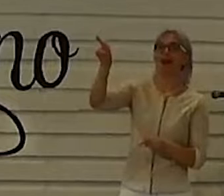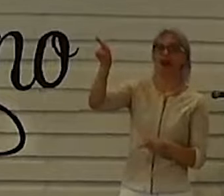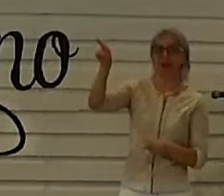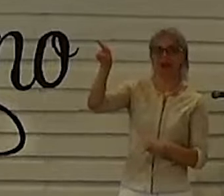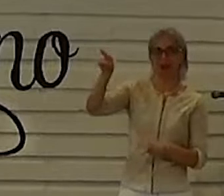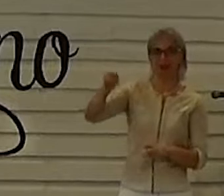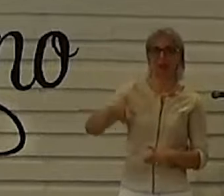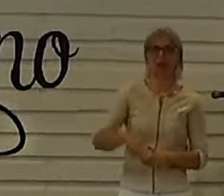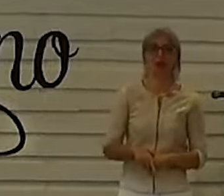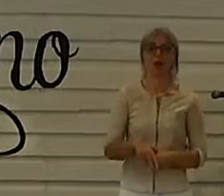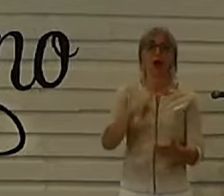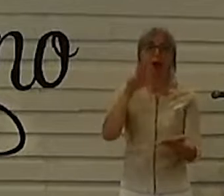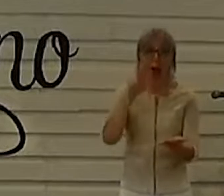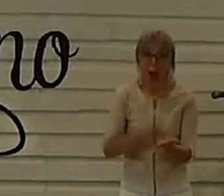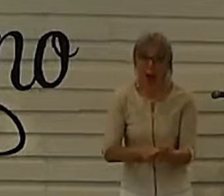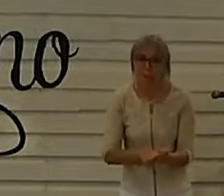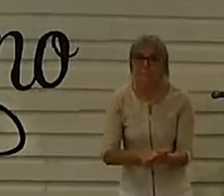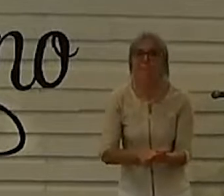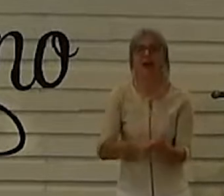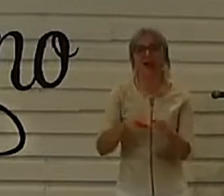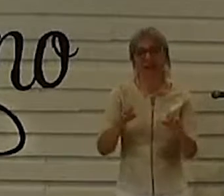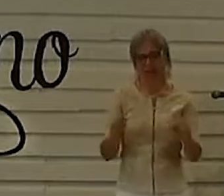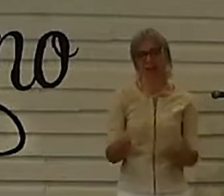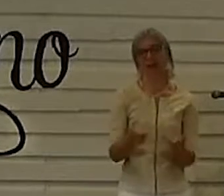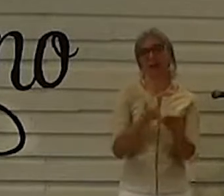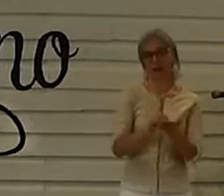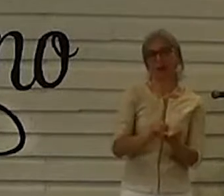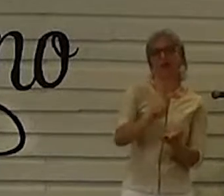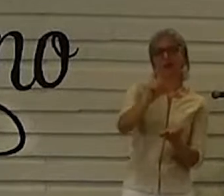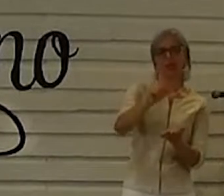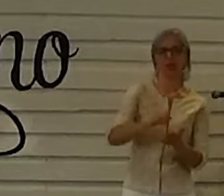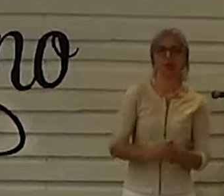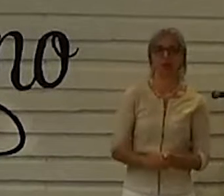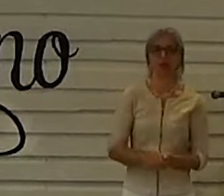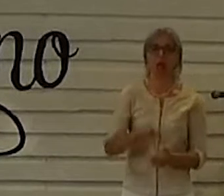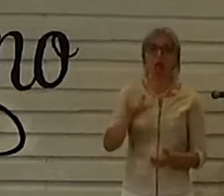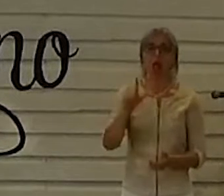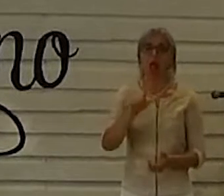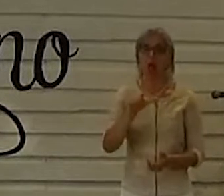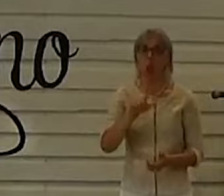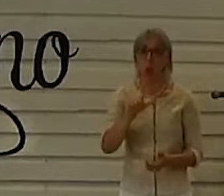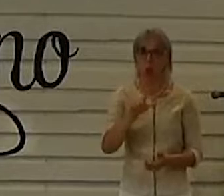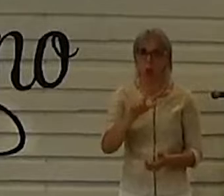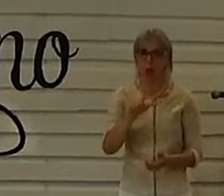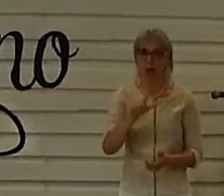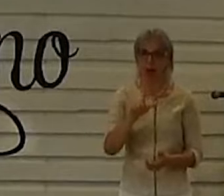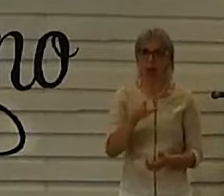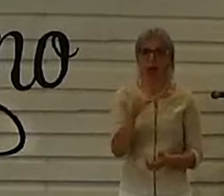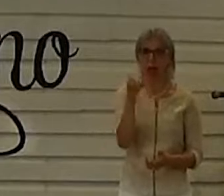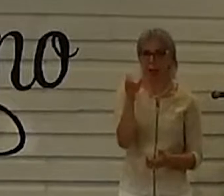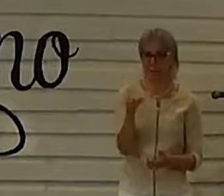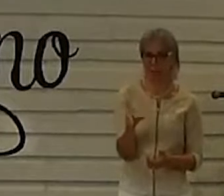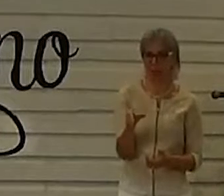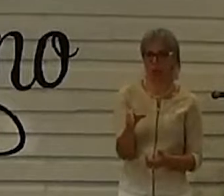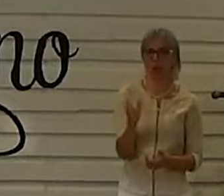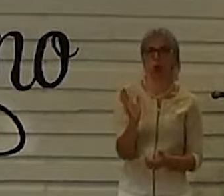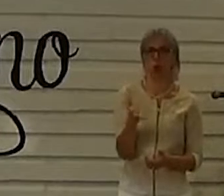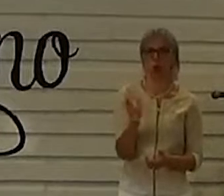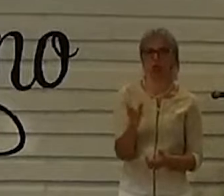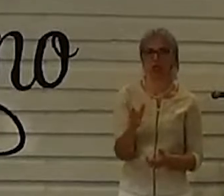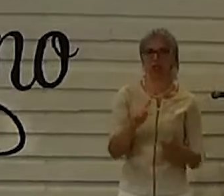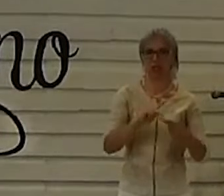Cristo. Gloria a Dio. Luca capitolo 15, versetto 1 e